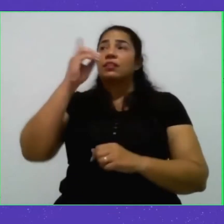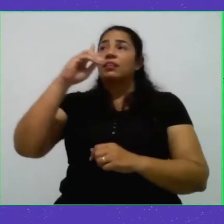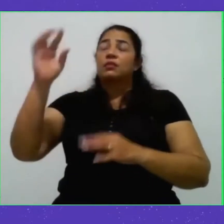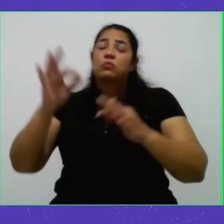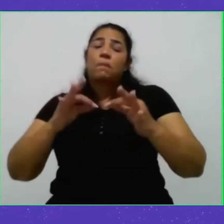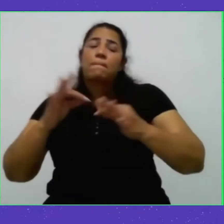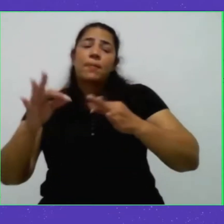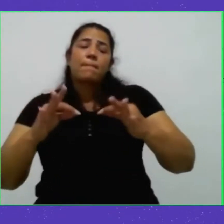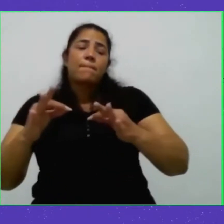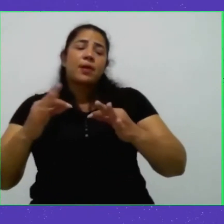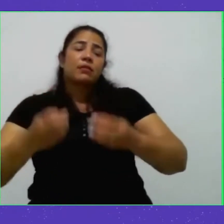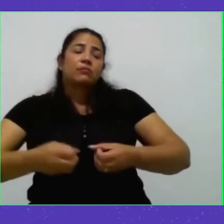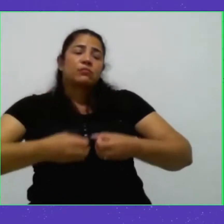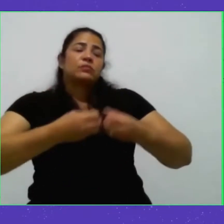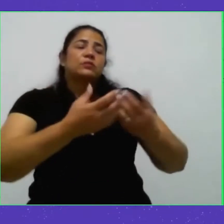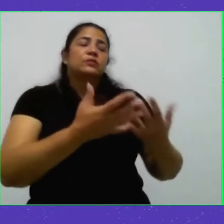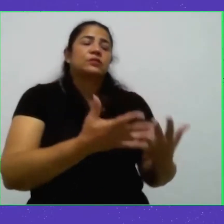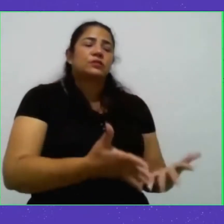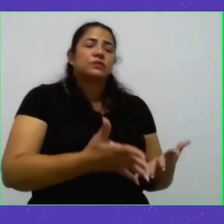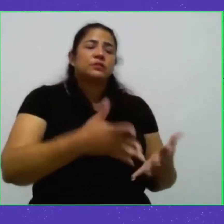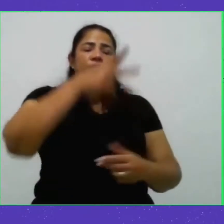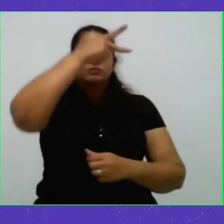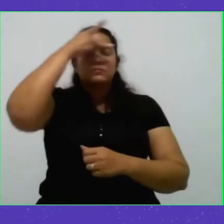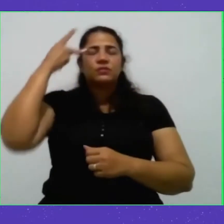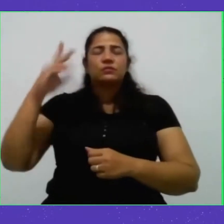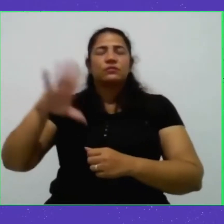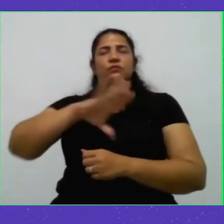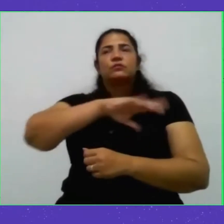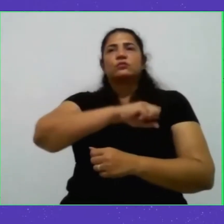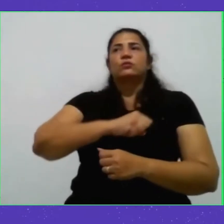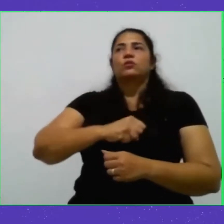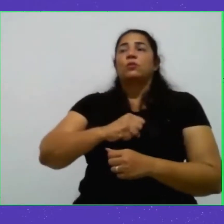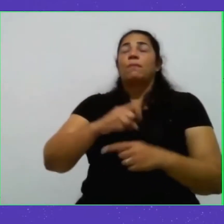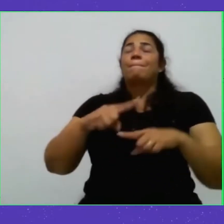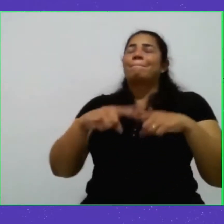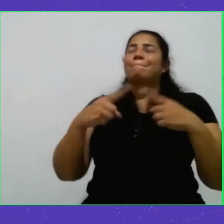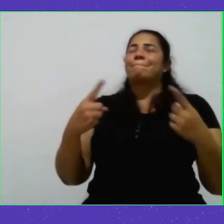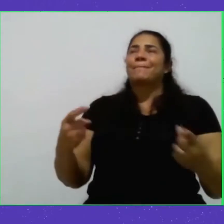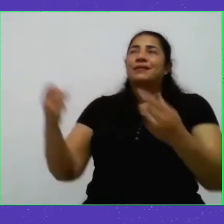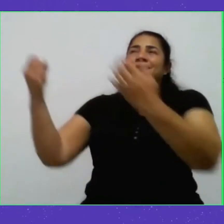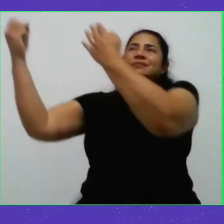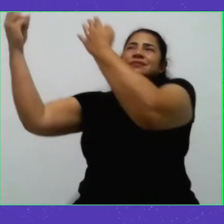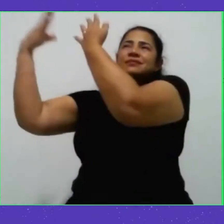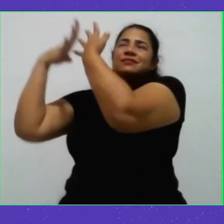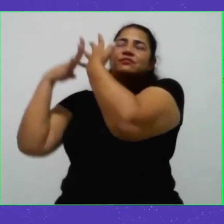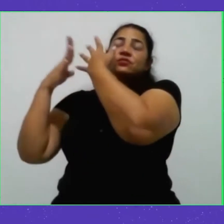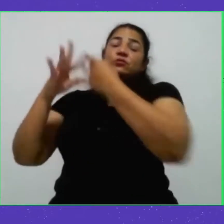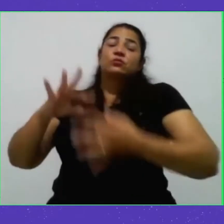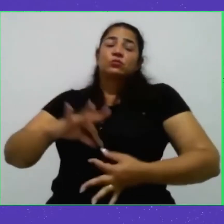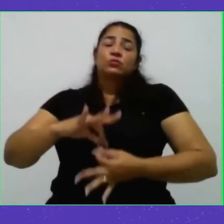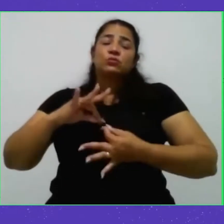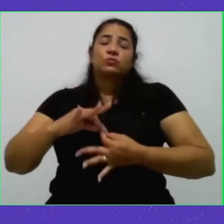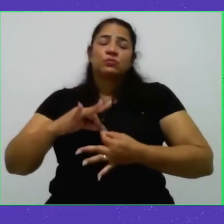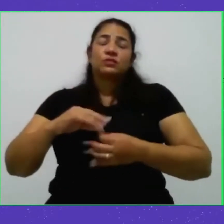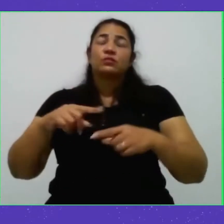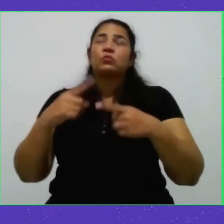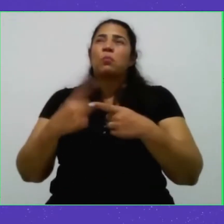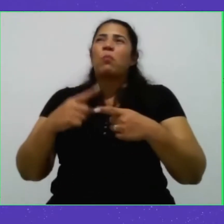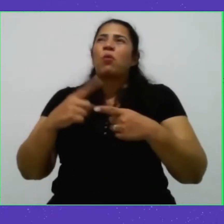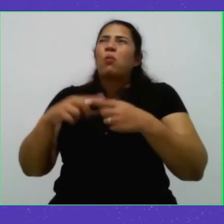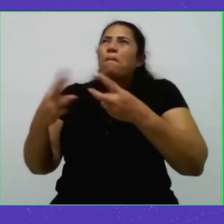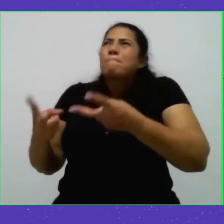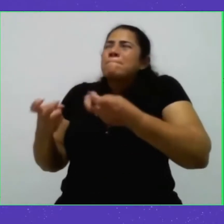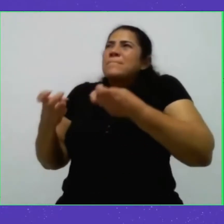o Espírito a todas as coisas perscruta, até mesmo as profundezas de